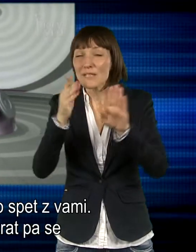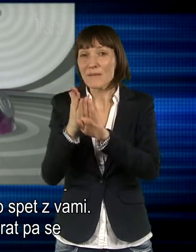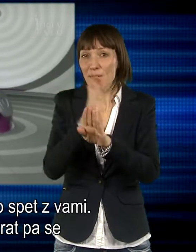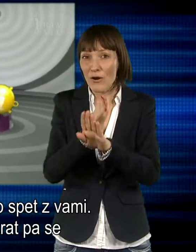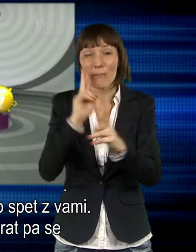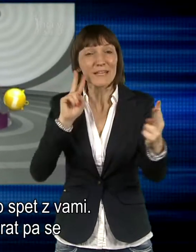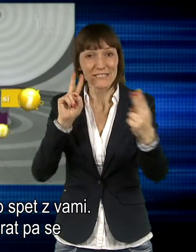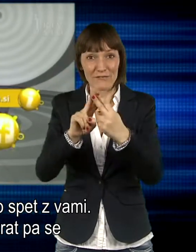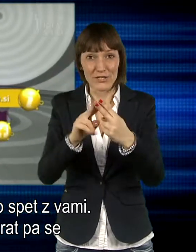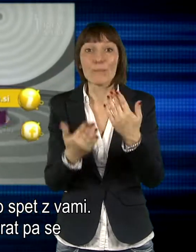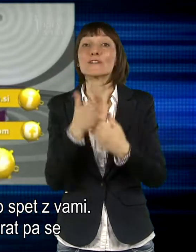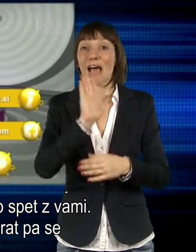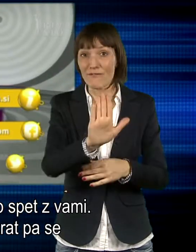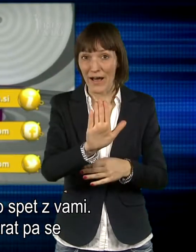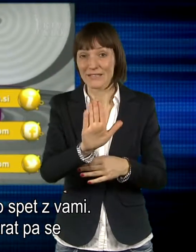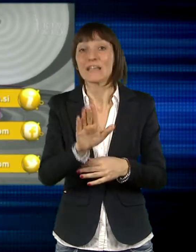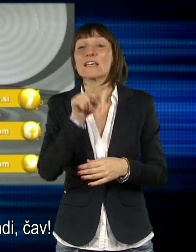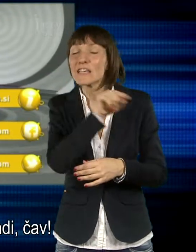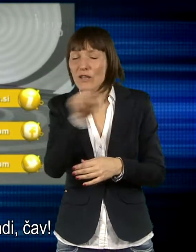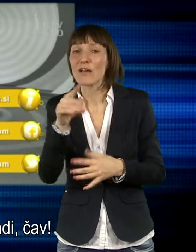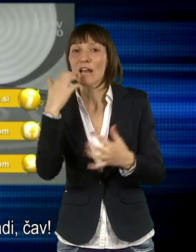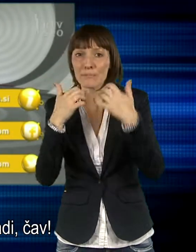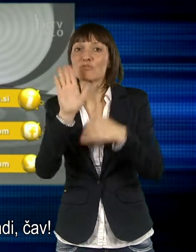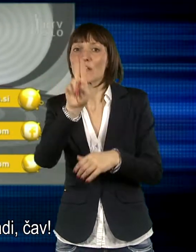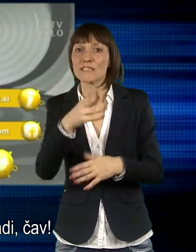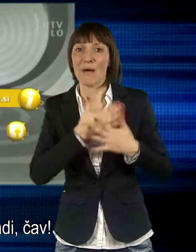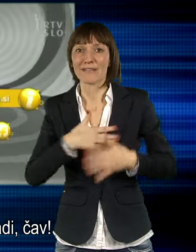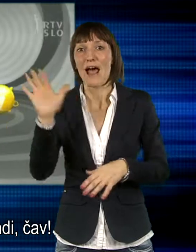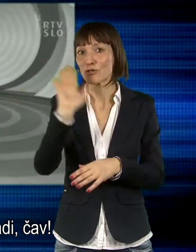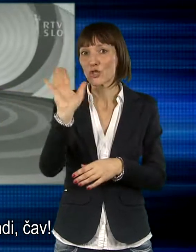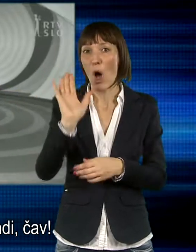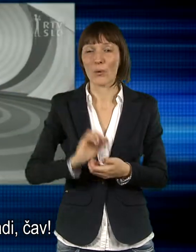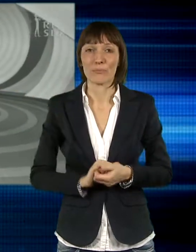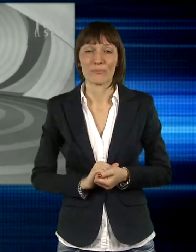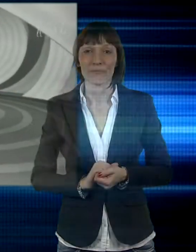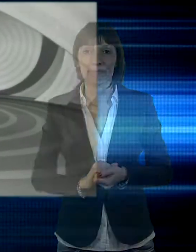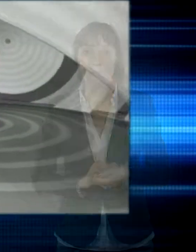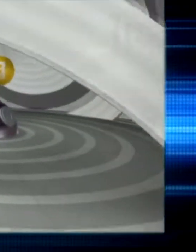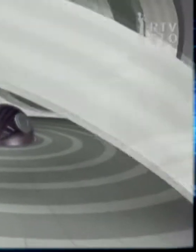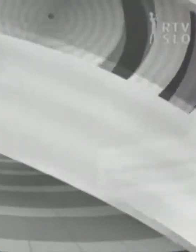7 pa bomo spet z vami in za vas. Do takrat pa se imejte fino in radi. Čau!